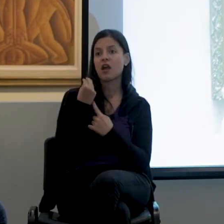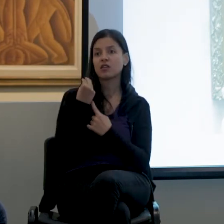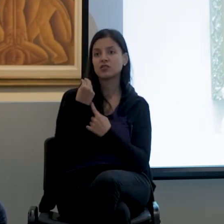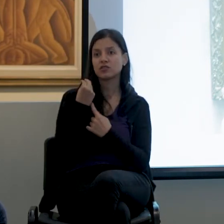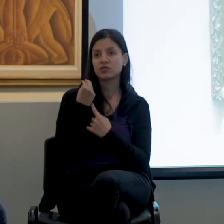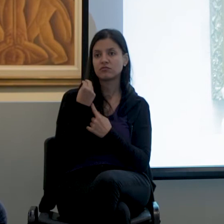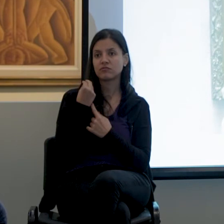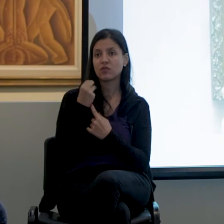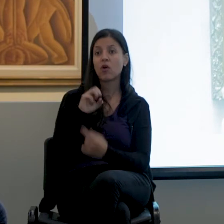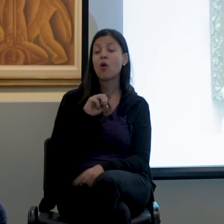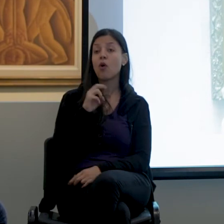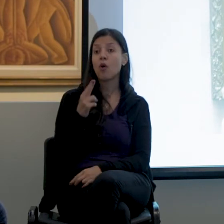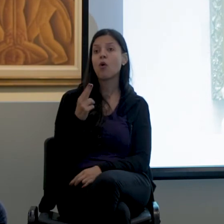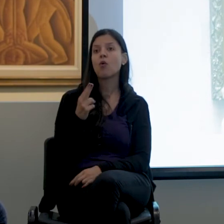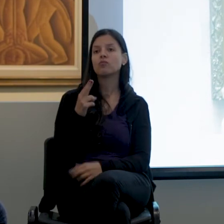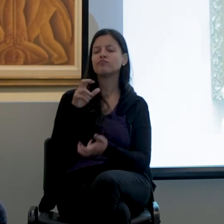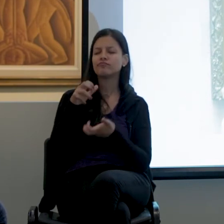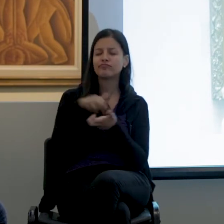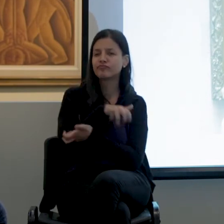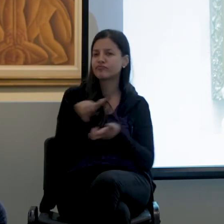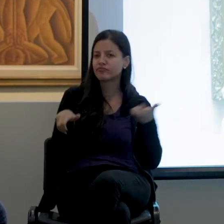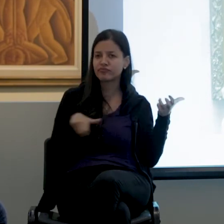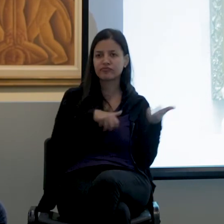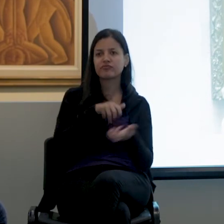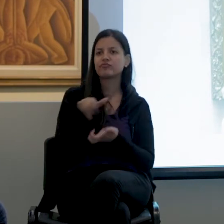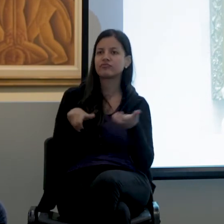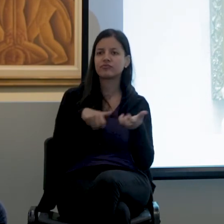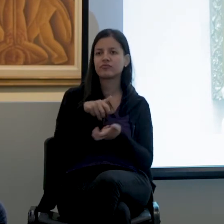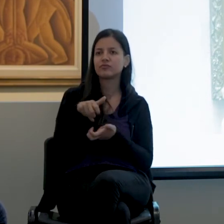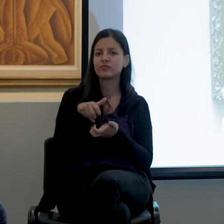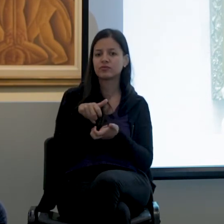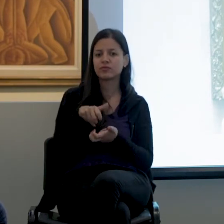ou revolucionar é a palavra, né? Até eu fujo.